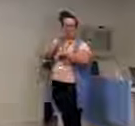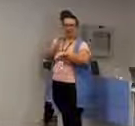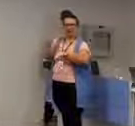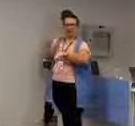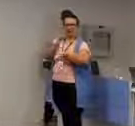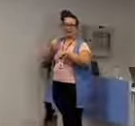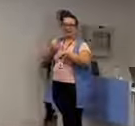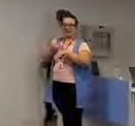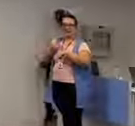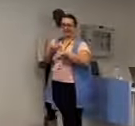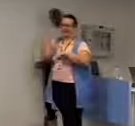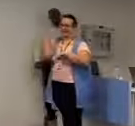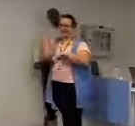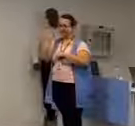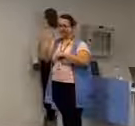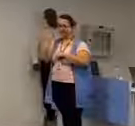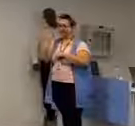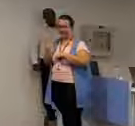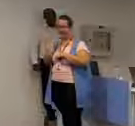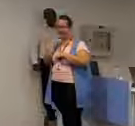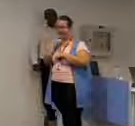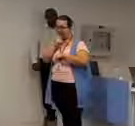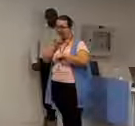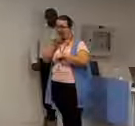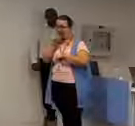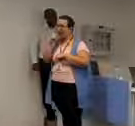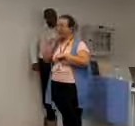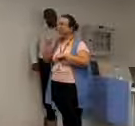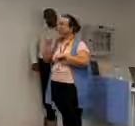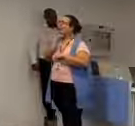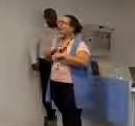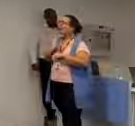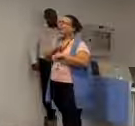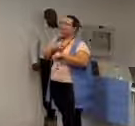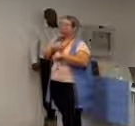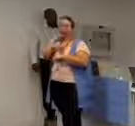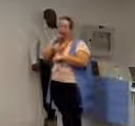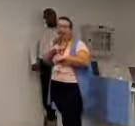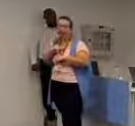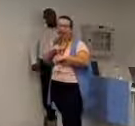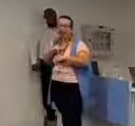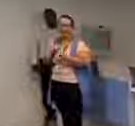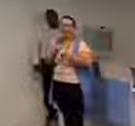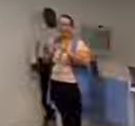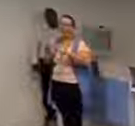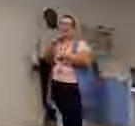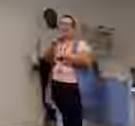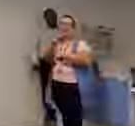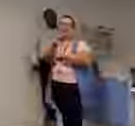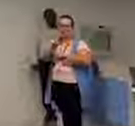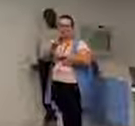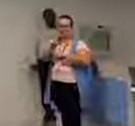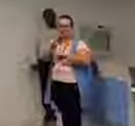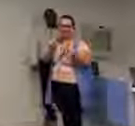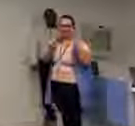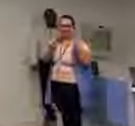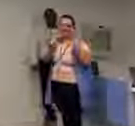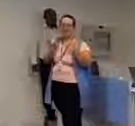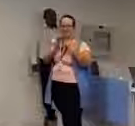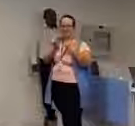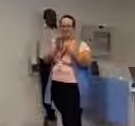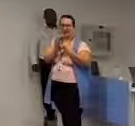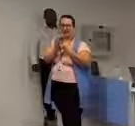é subutilizado. Isso aqui para nós parece algo futurista. Só que isso aqui é a realidade das boas